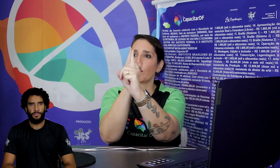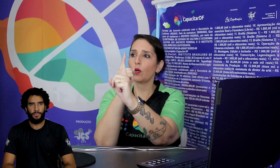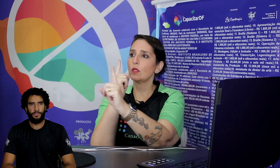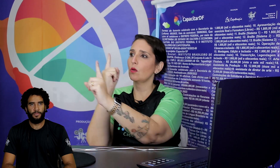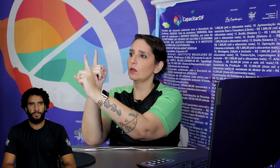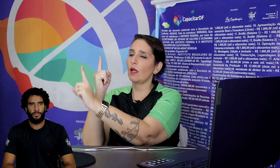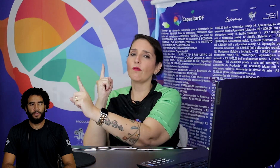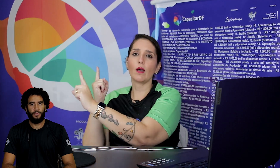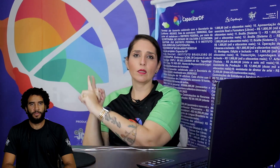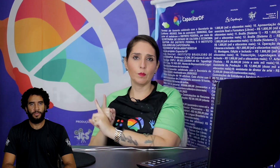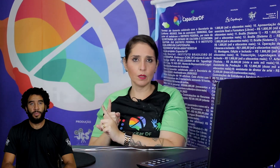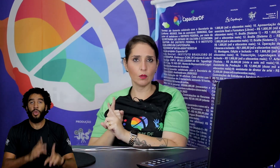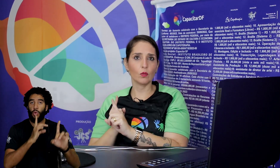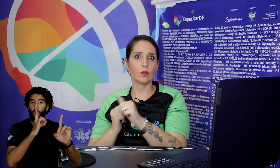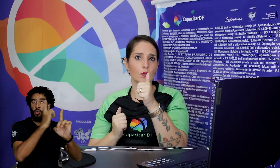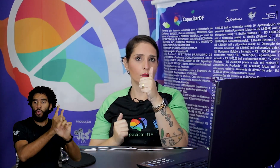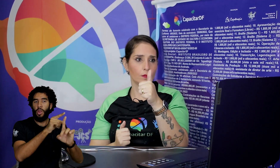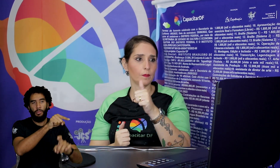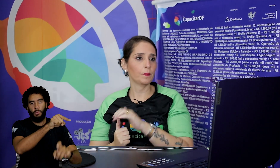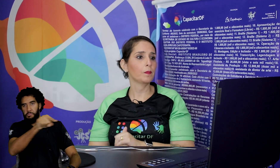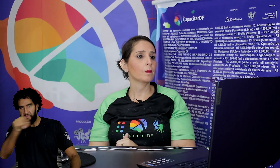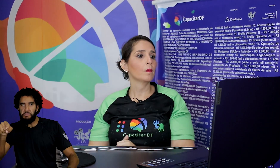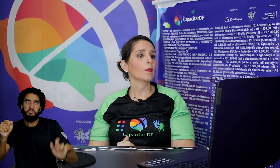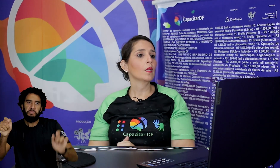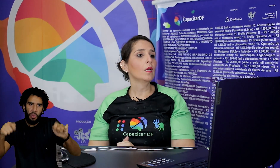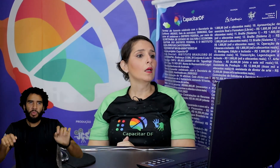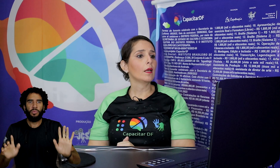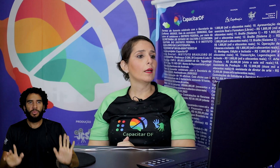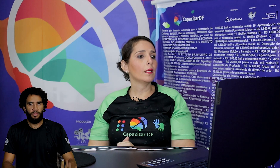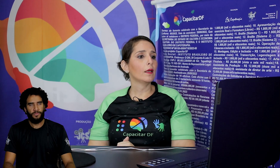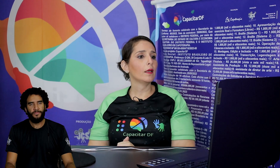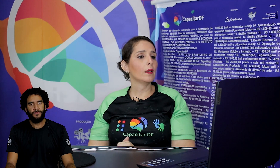direcional, eu posso encontrar várias pessoas.